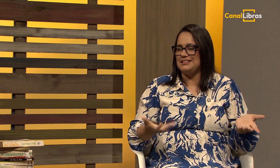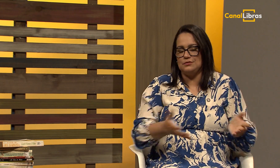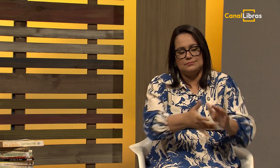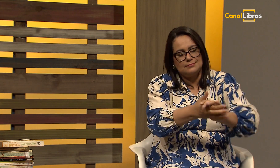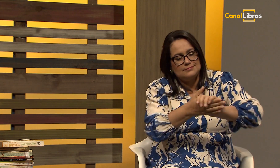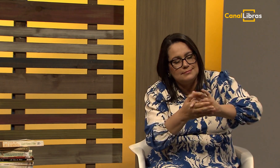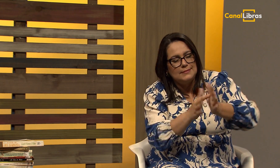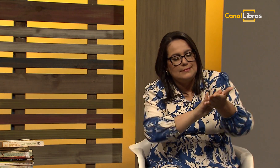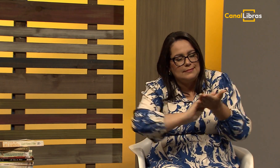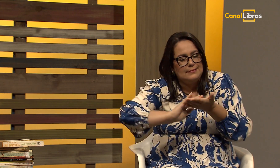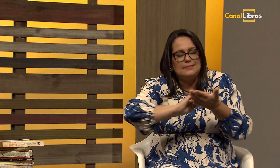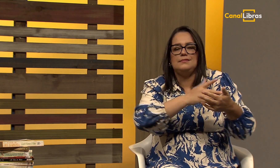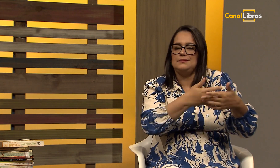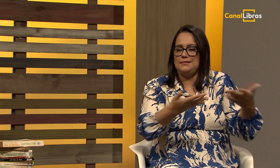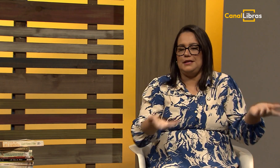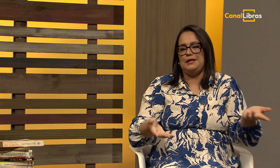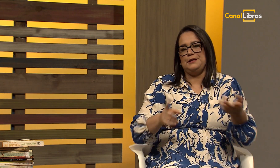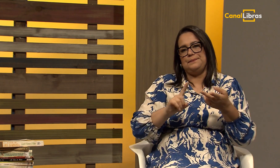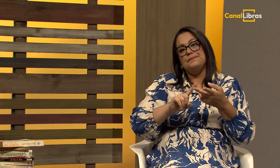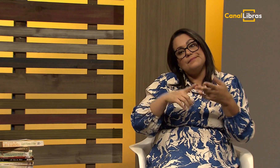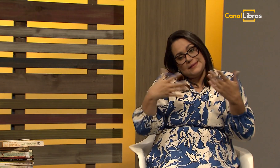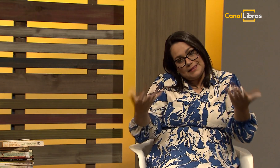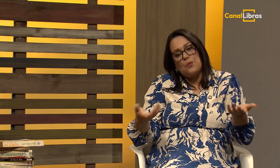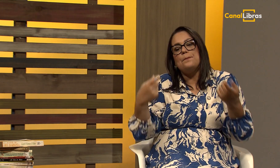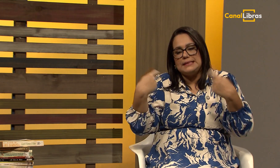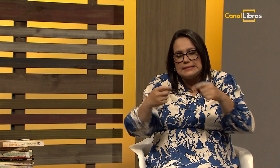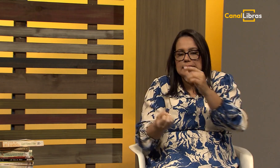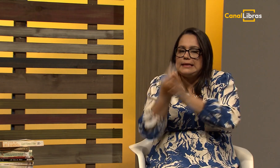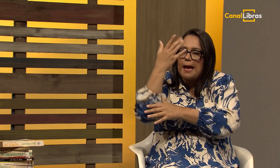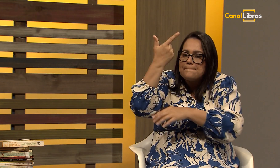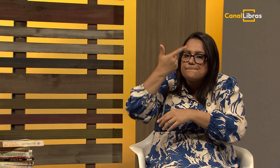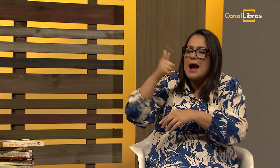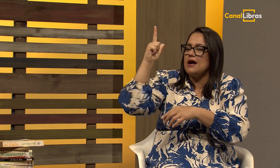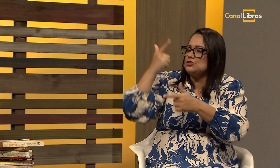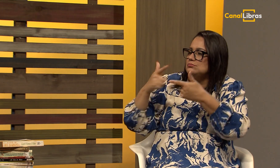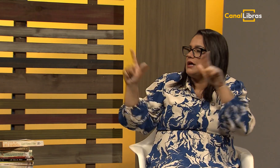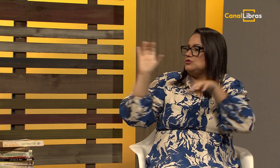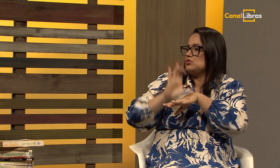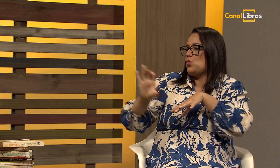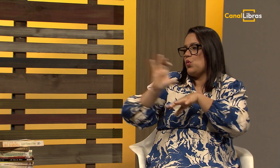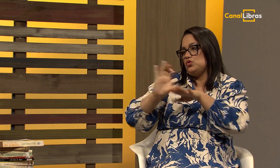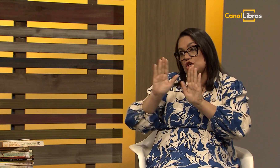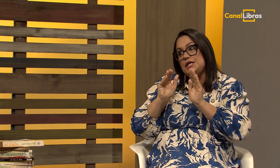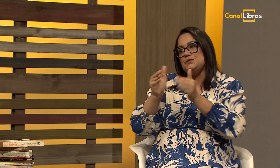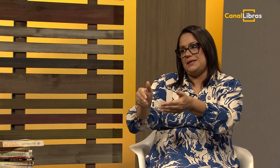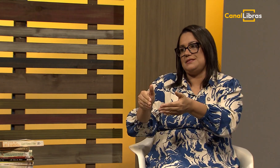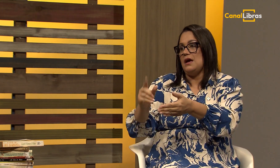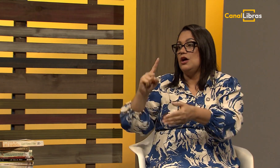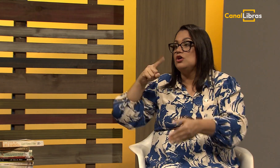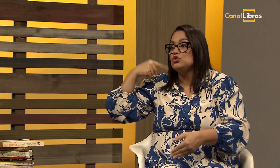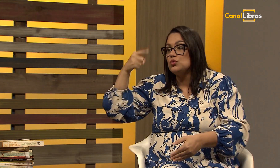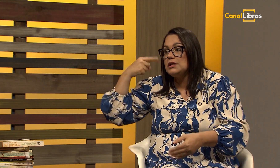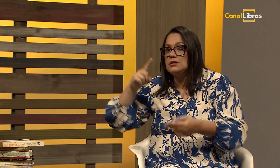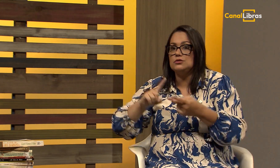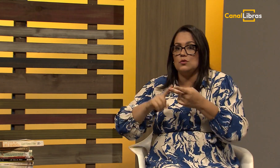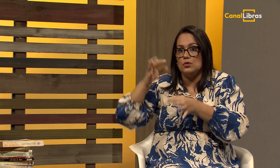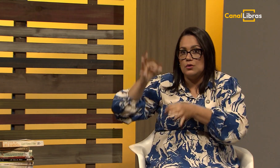Libras tátil, por exemplo. Então, há sim essa necessidade de criar cursos de capacitação de intérprete por áreas específicas,